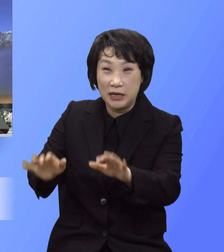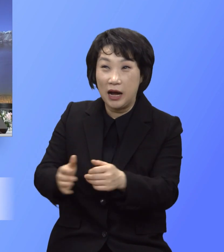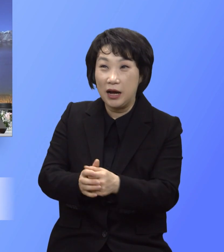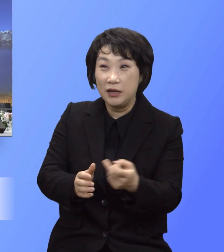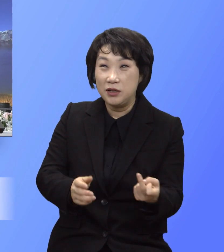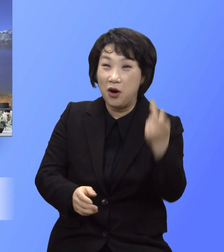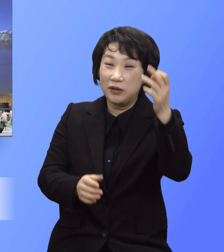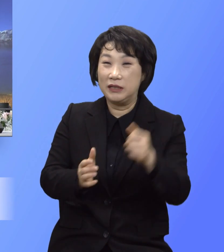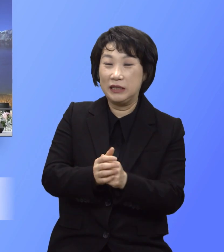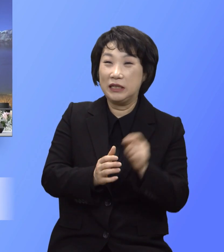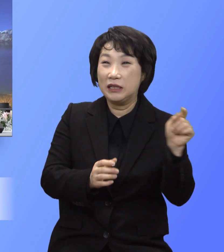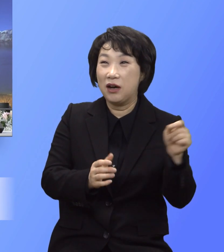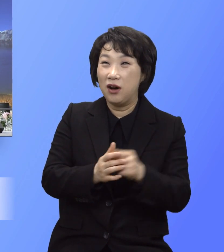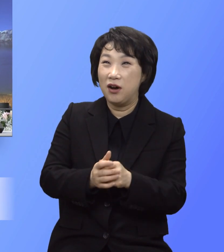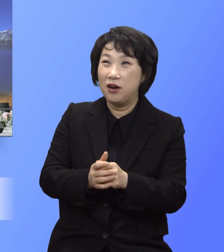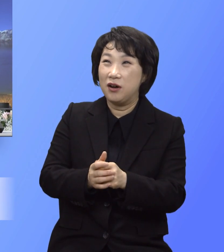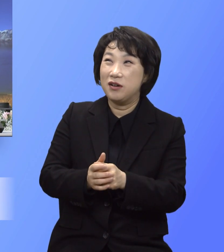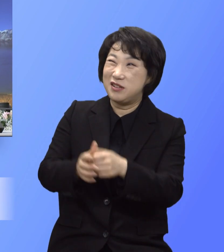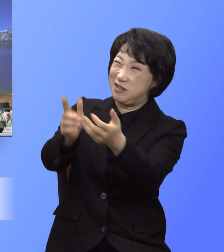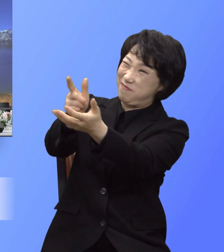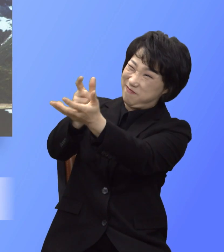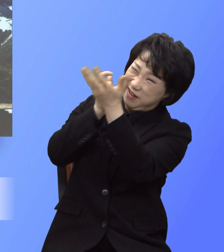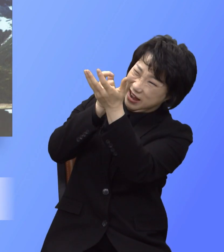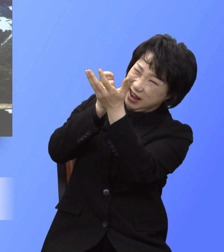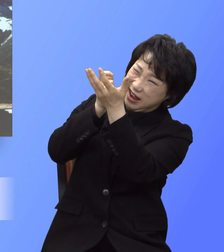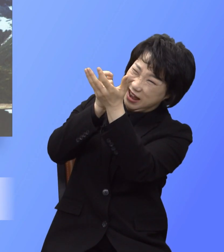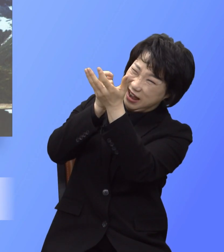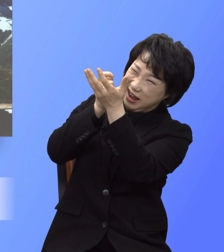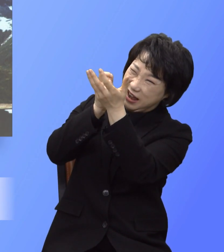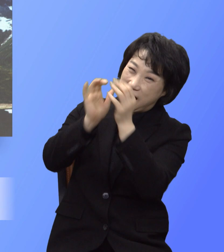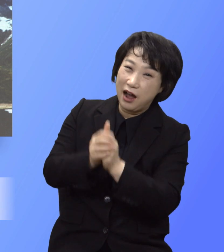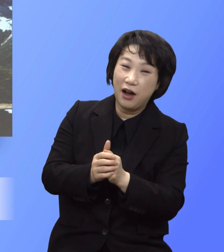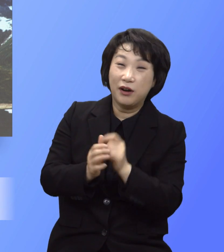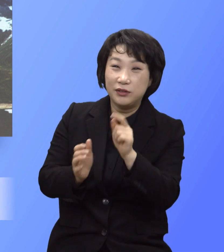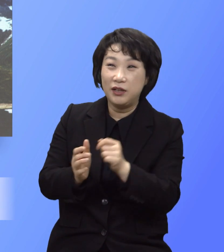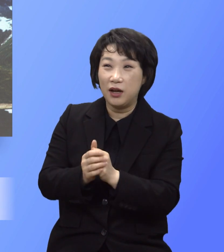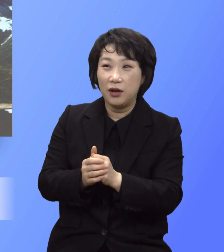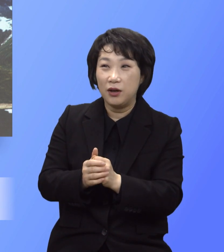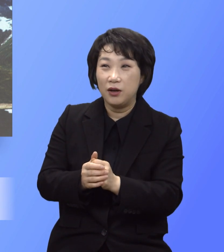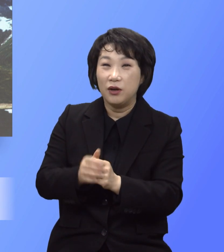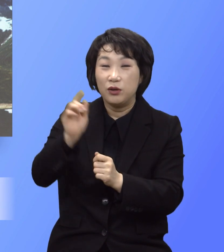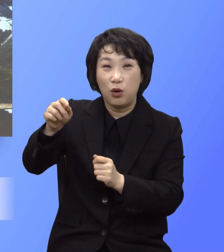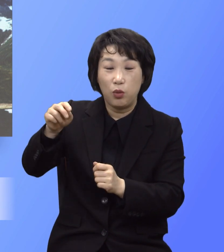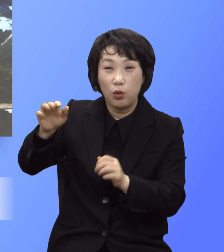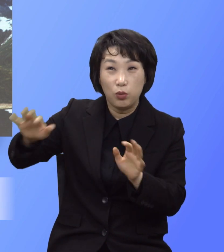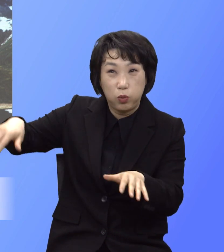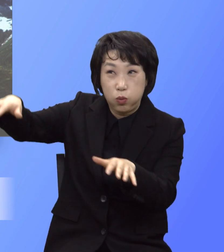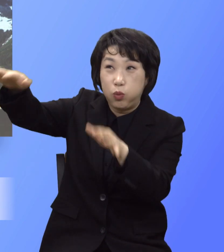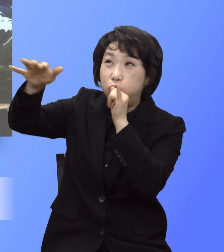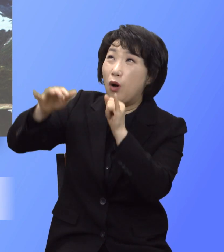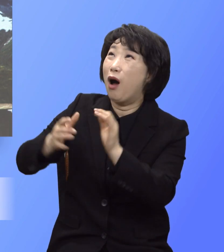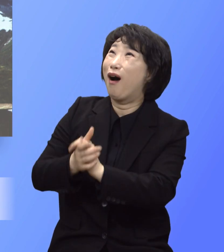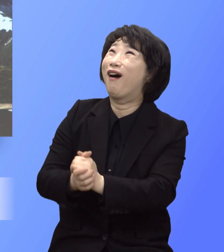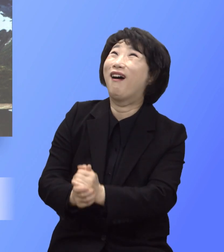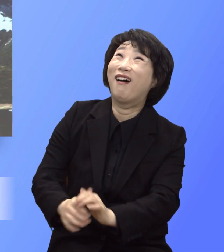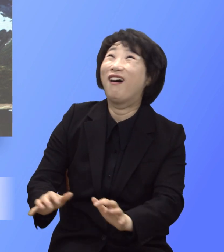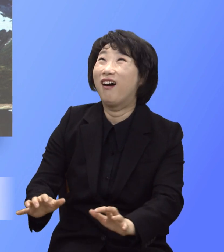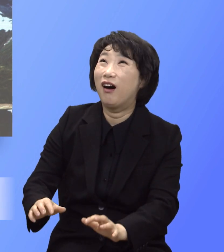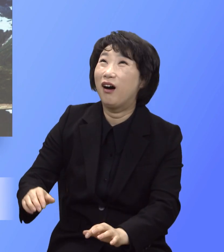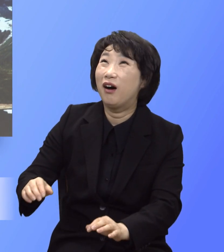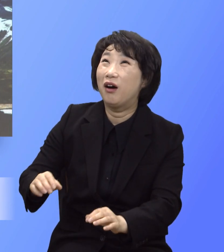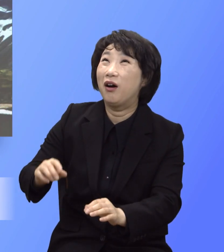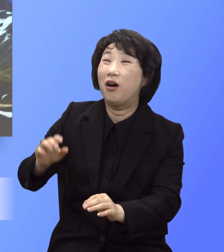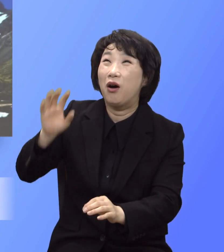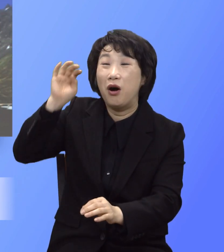총을 날아가는 날아가는 것을 팡 쐈는데 총이 꽁이 제대로 날아가 날아 조금 있더니